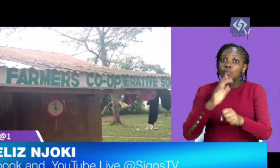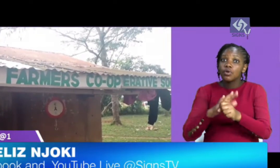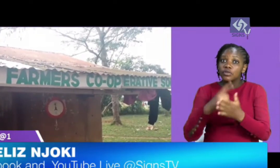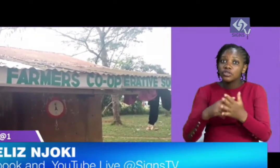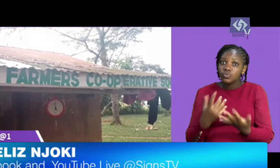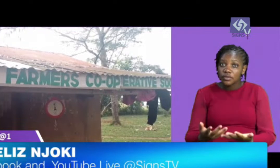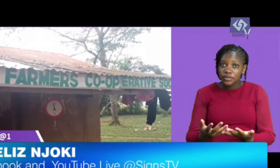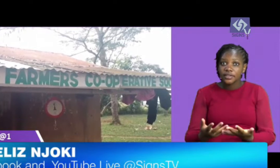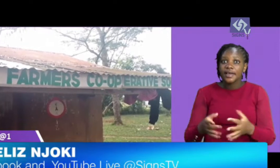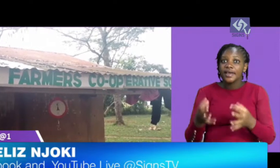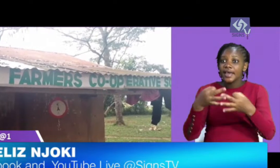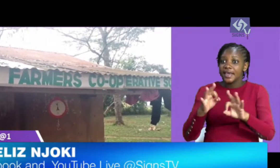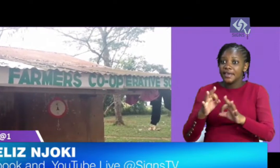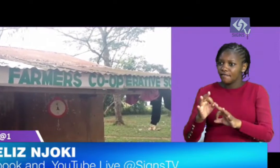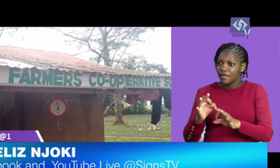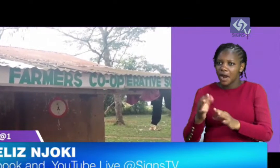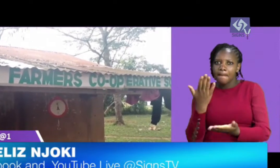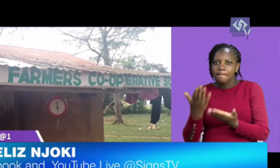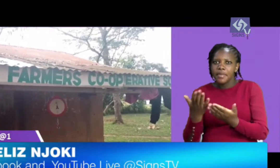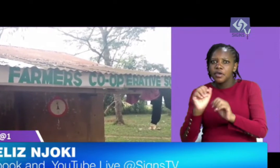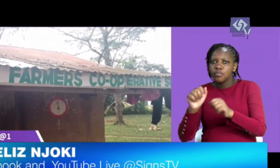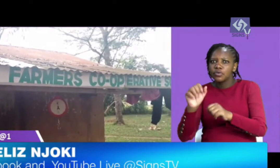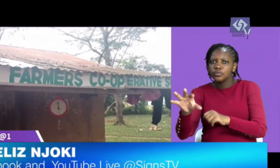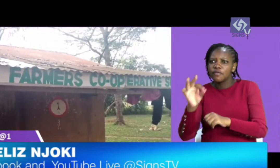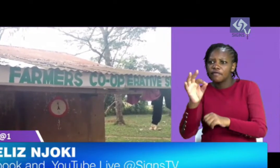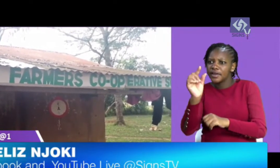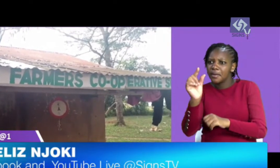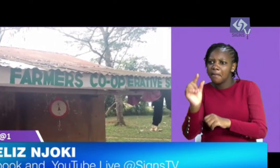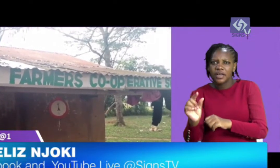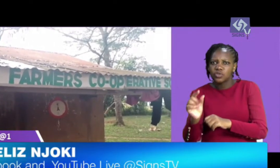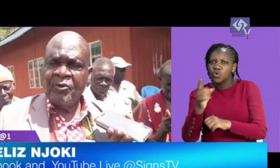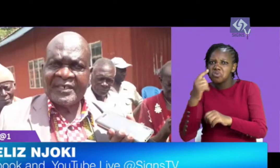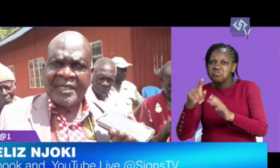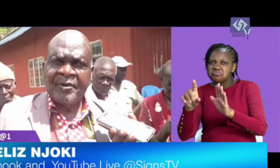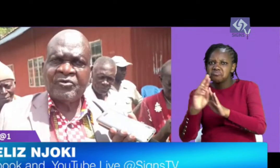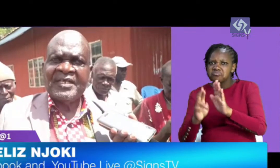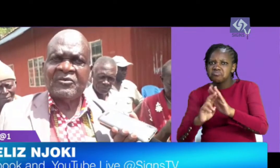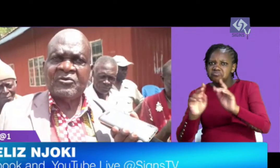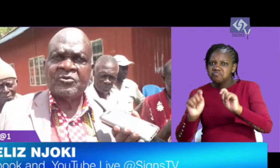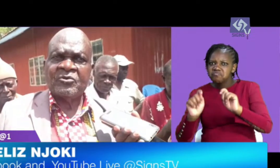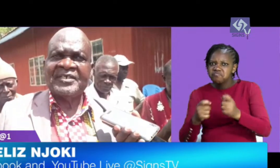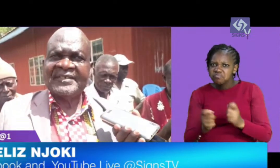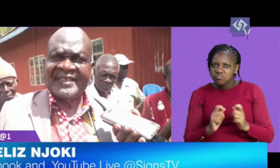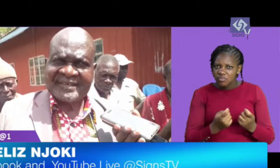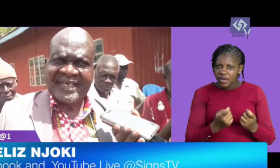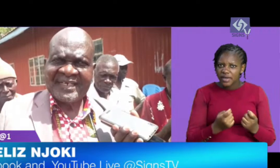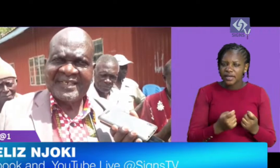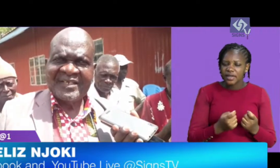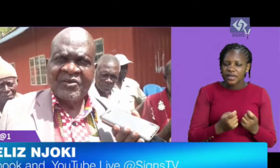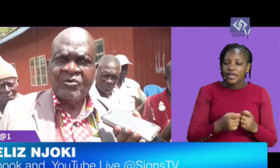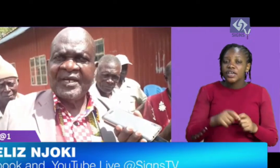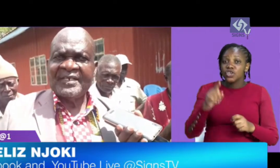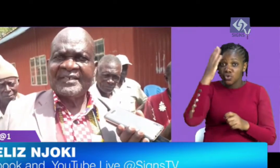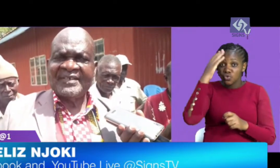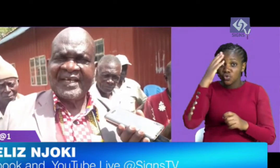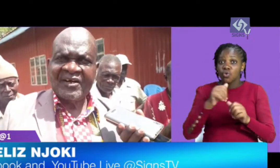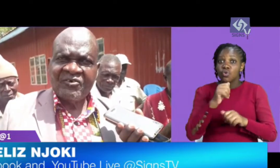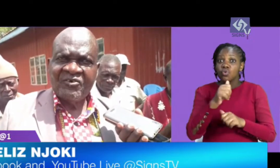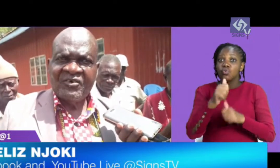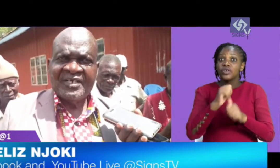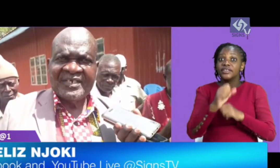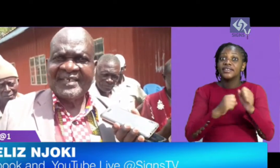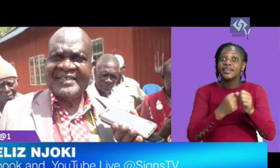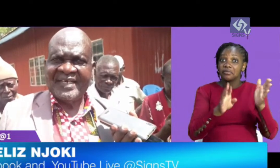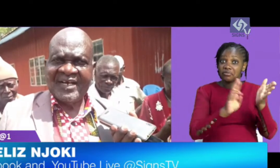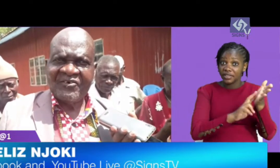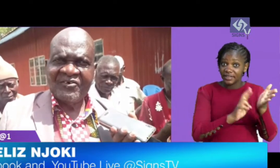ikiwa mmoja ambaye atapatikana akipeleka pamba Uganda, unajua kwamba wakati ambao uliregister unaandika jina